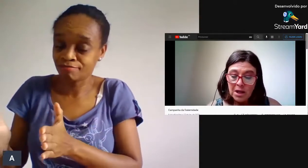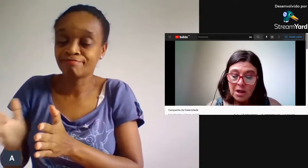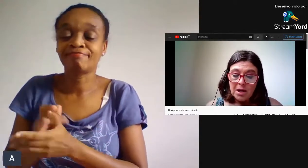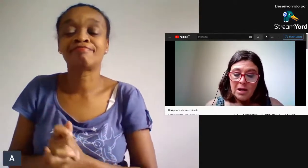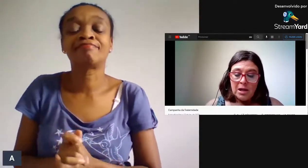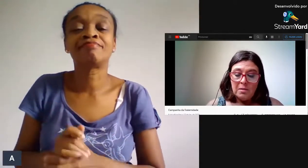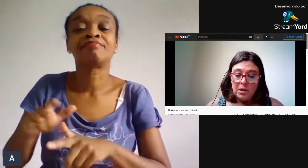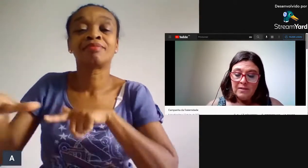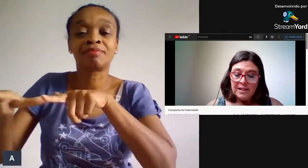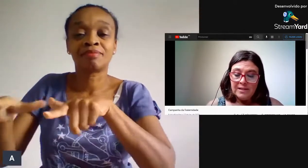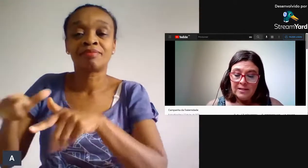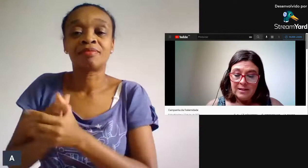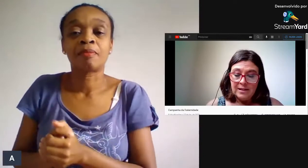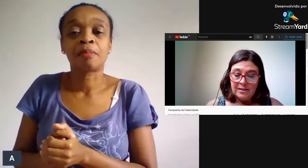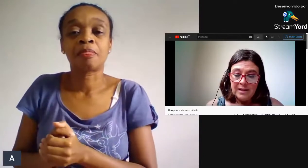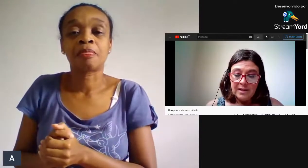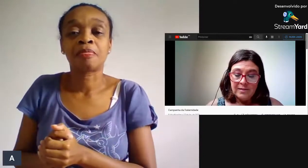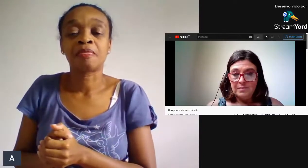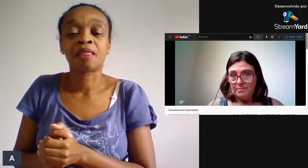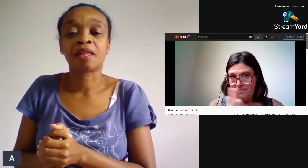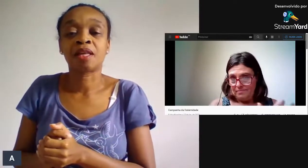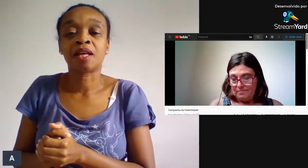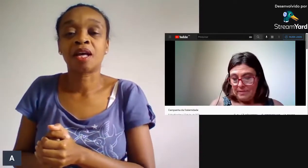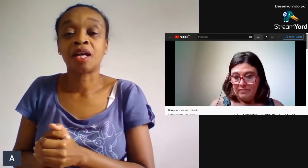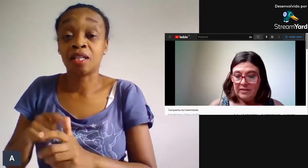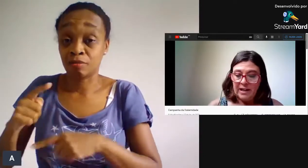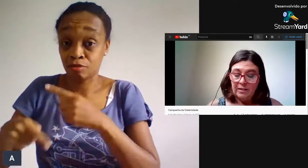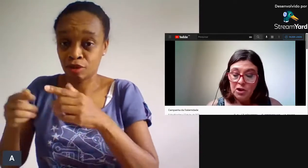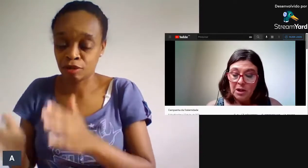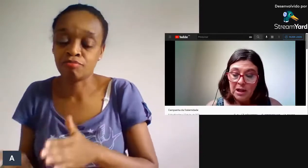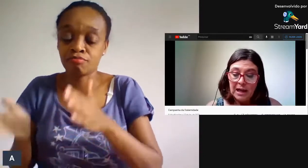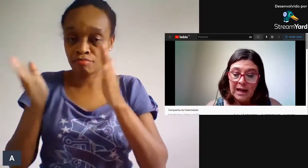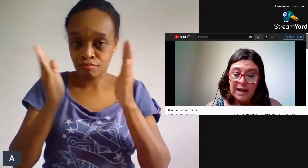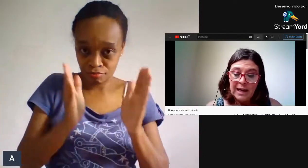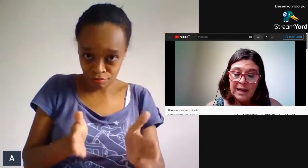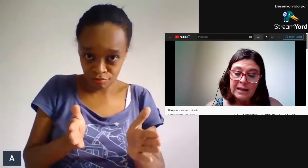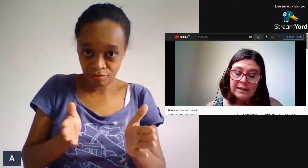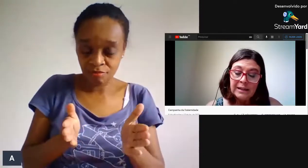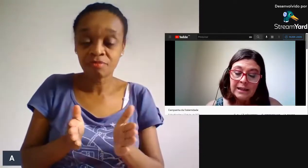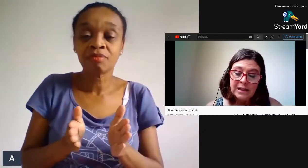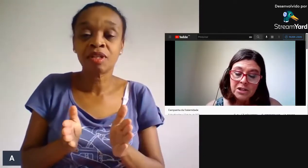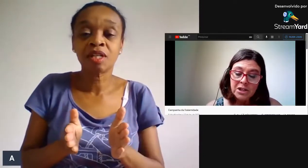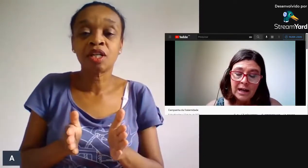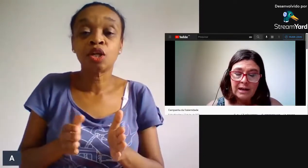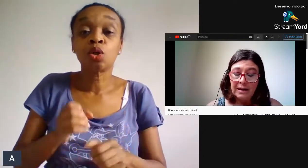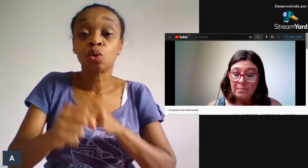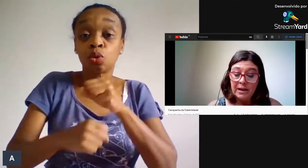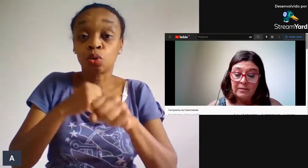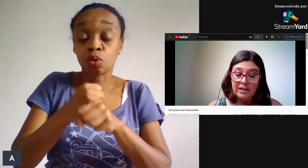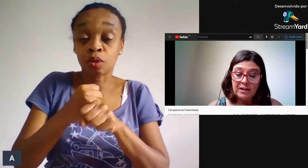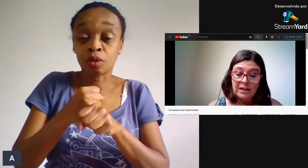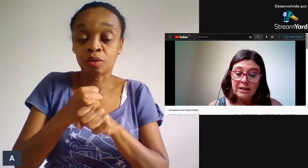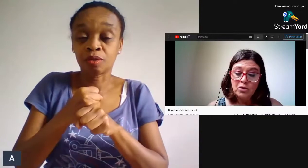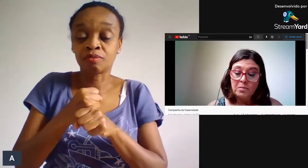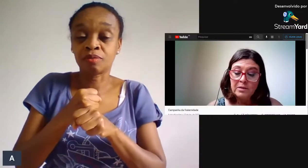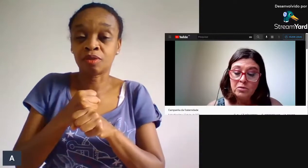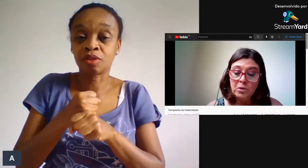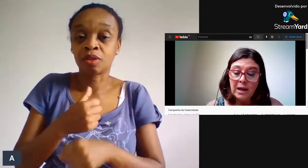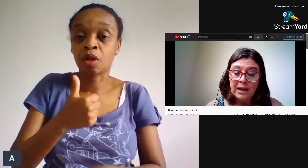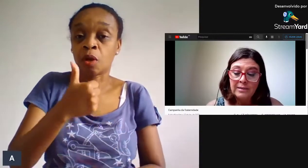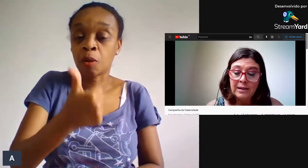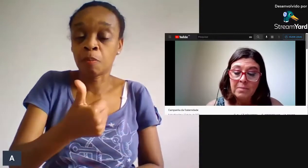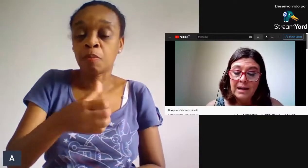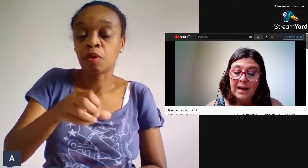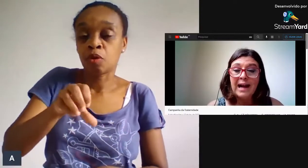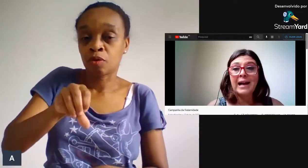ponto. Em 1966, para frente, a campanha da fraternidade